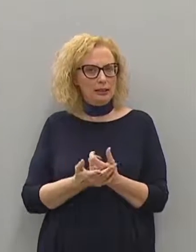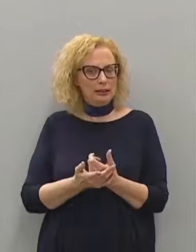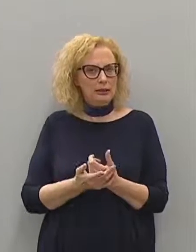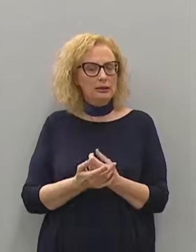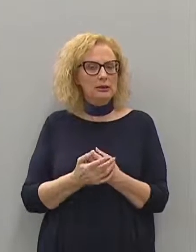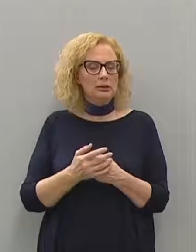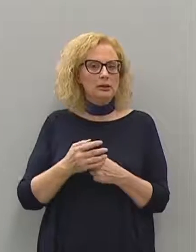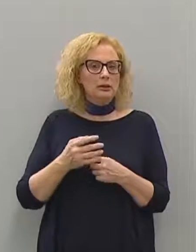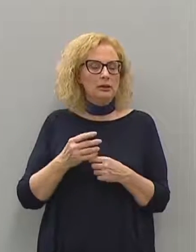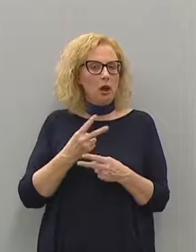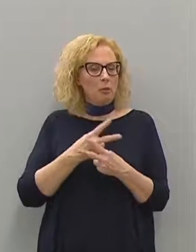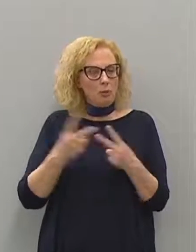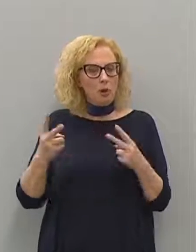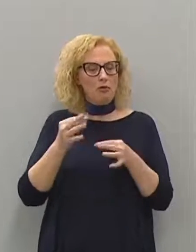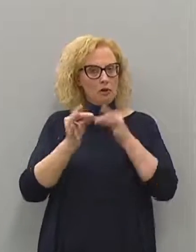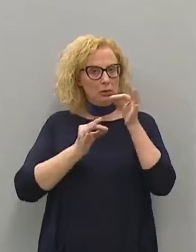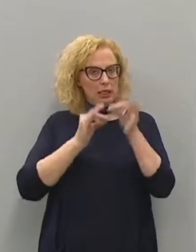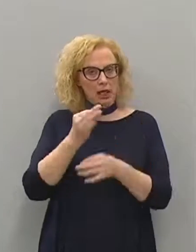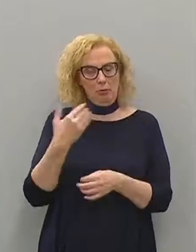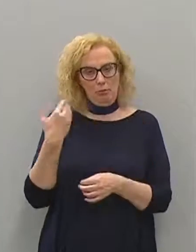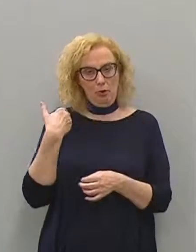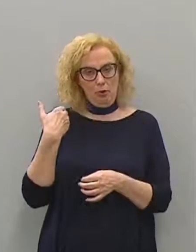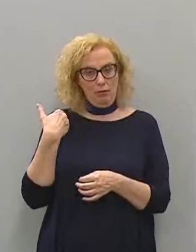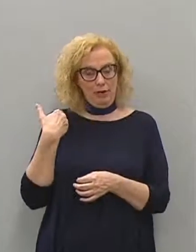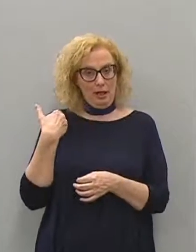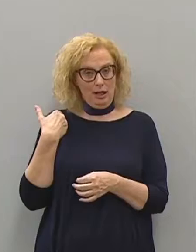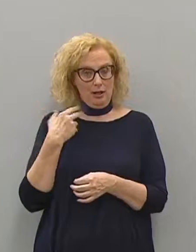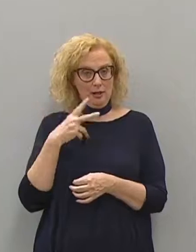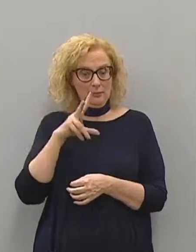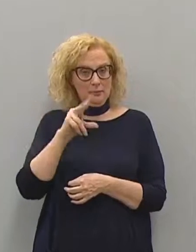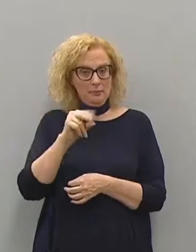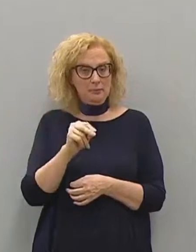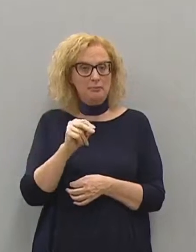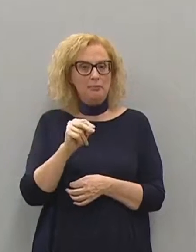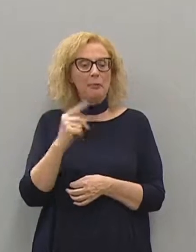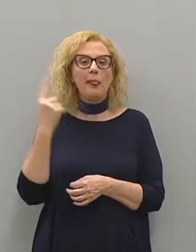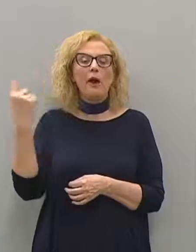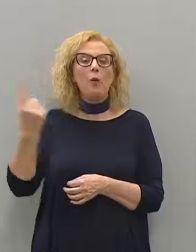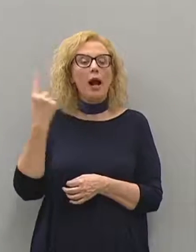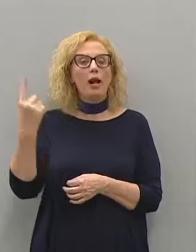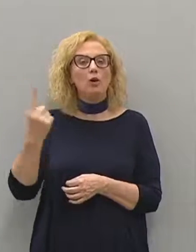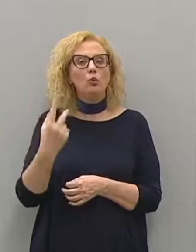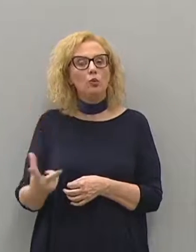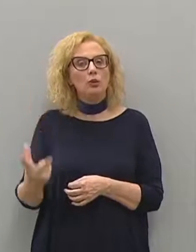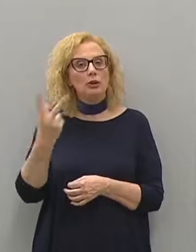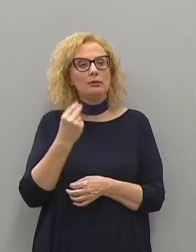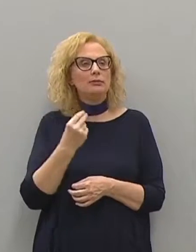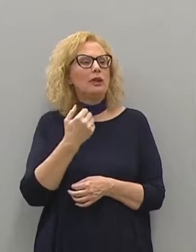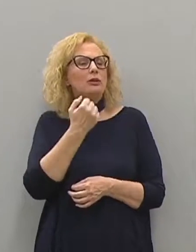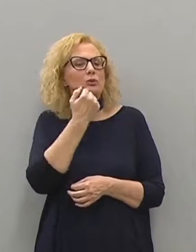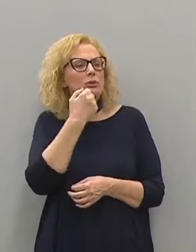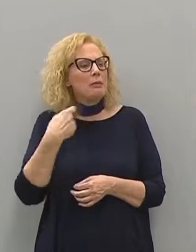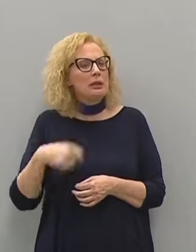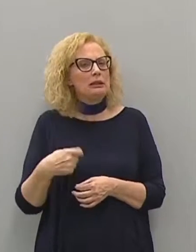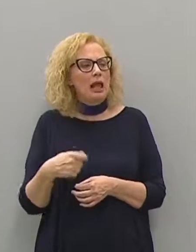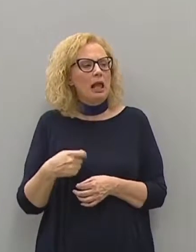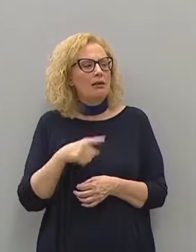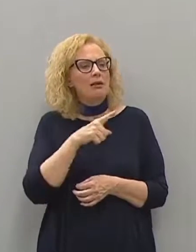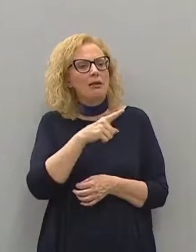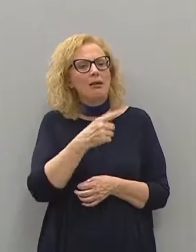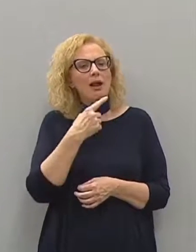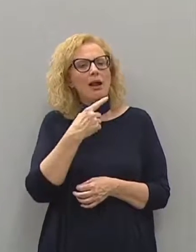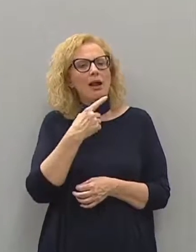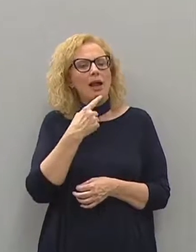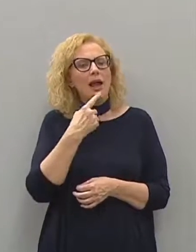che spiegare quello che ho quello che ho detto prima perché qualcuno ci dice ma presidente lei diceva che